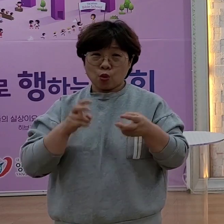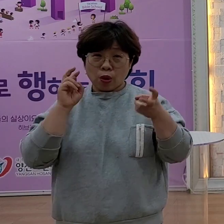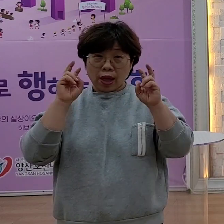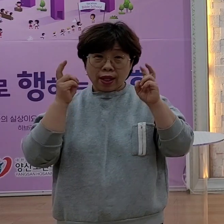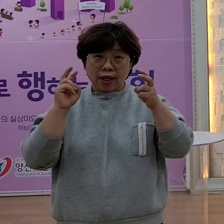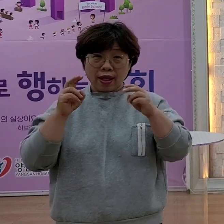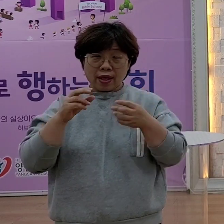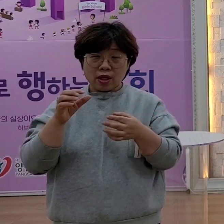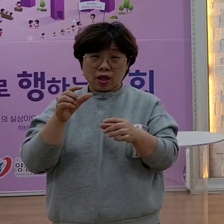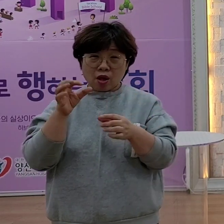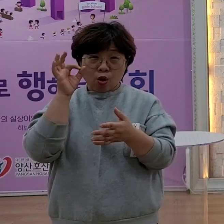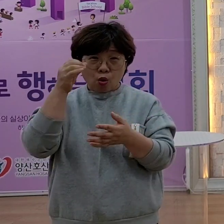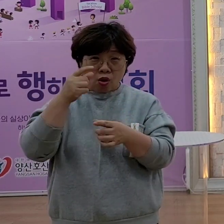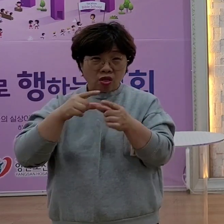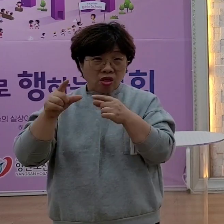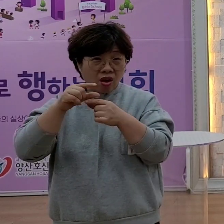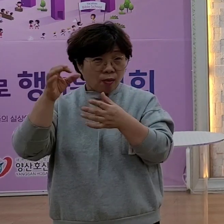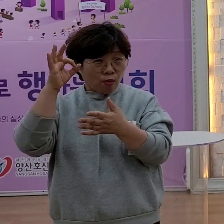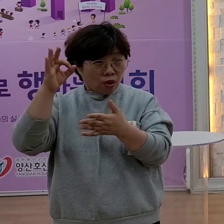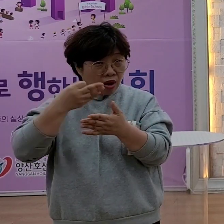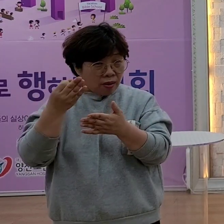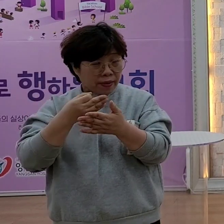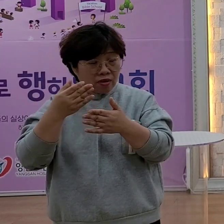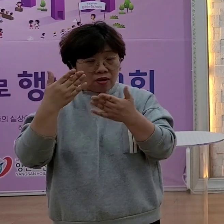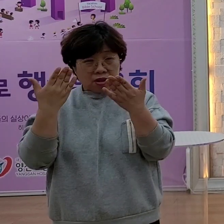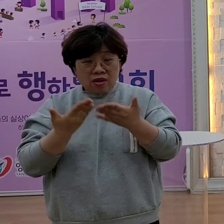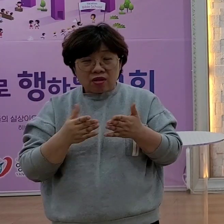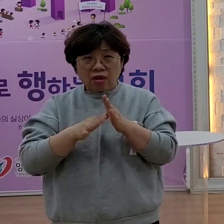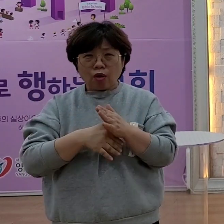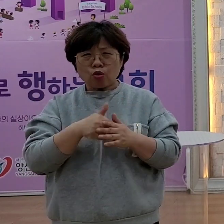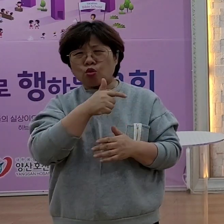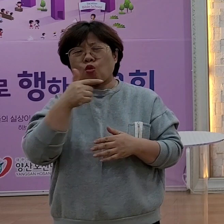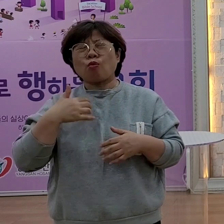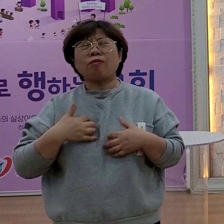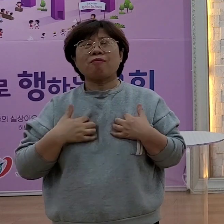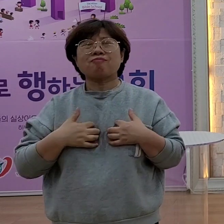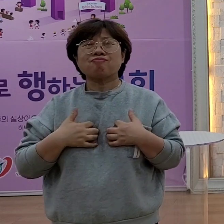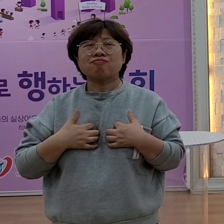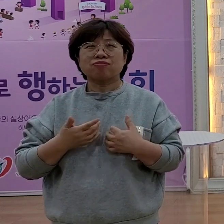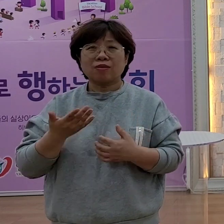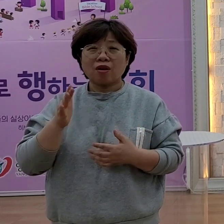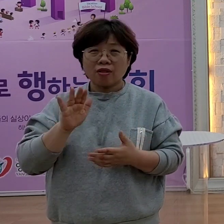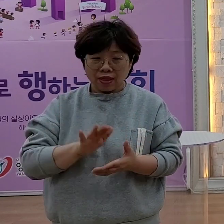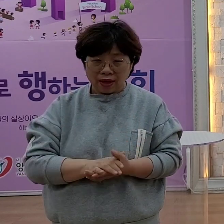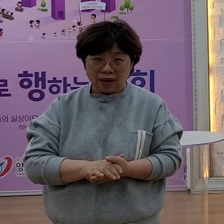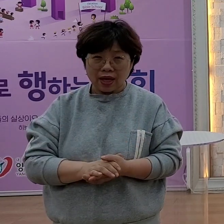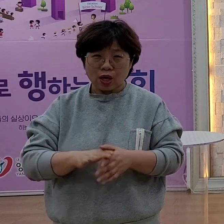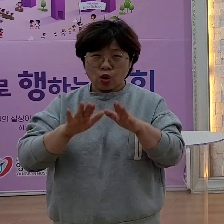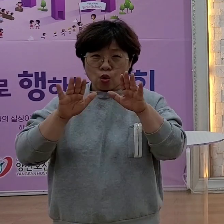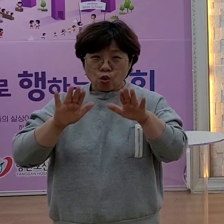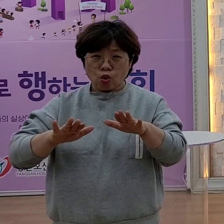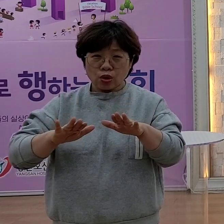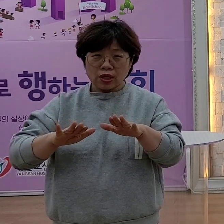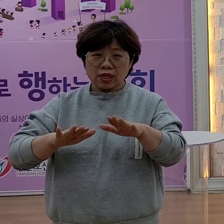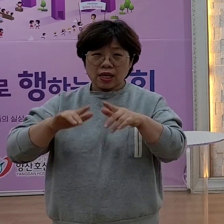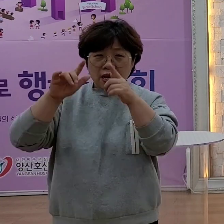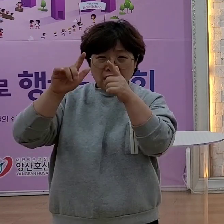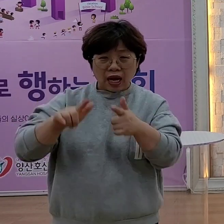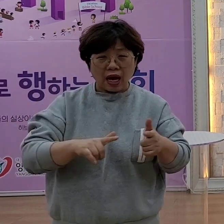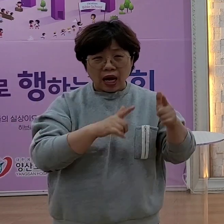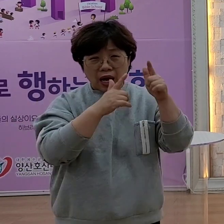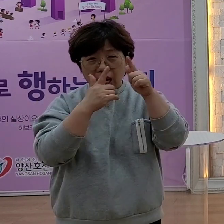보너스를 받아도 얼마나 기쁩니까? 그죠? 하물며 오늘이라는 이